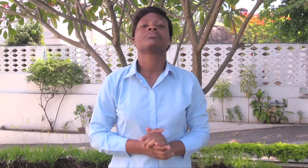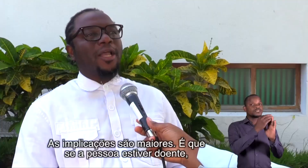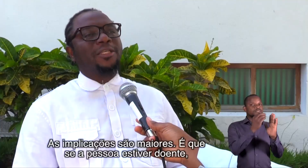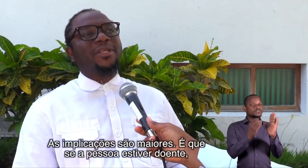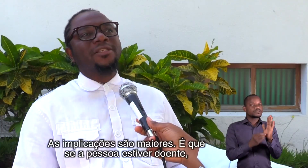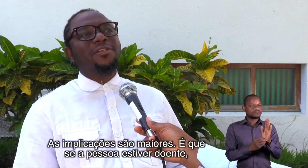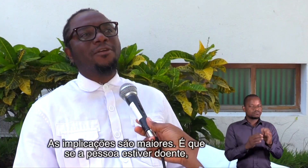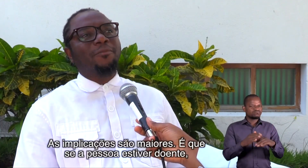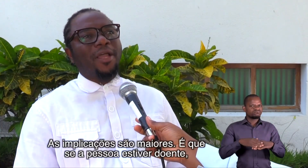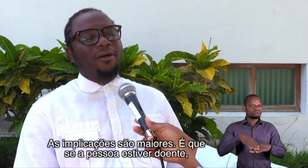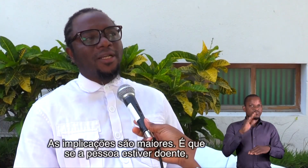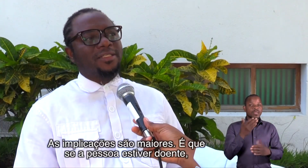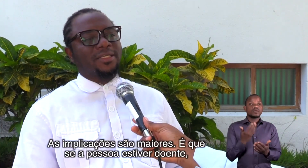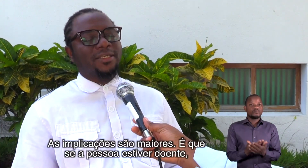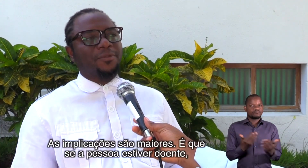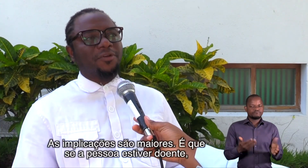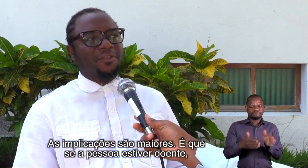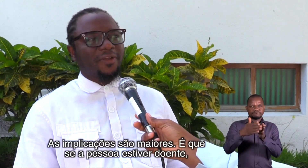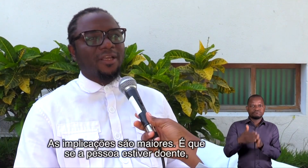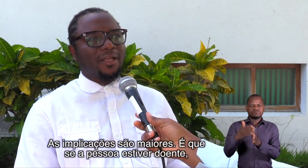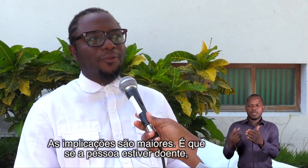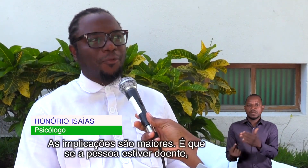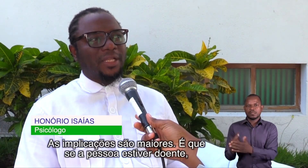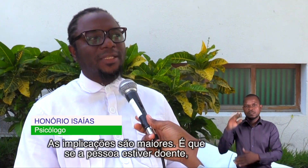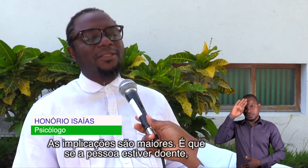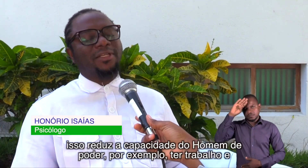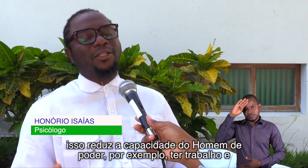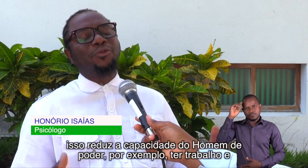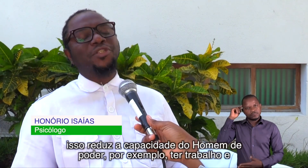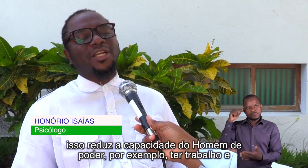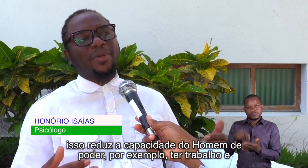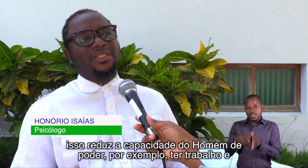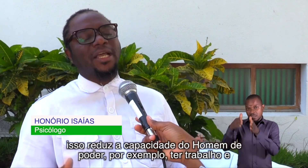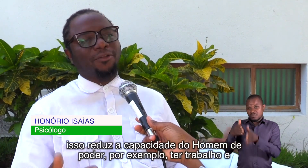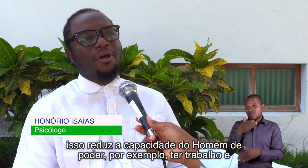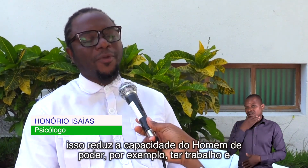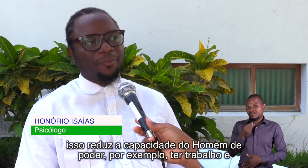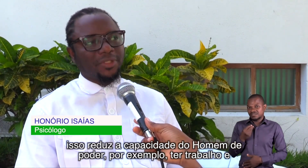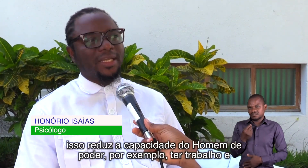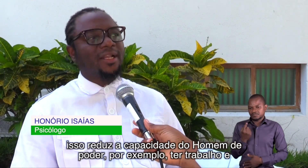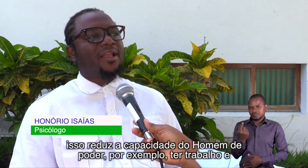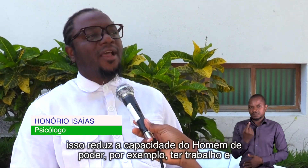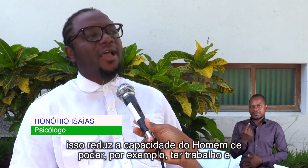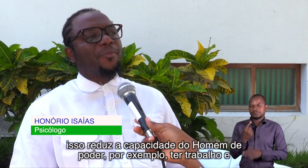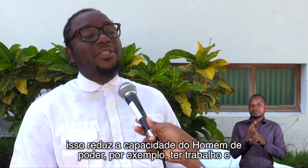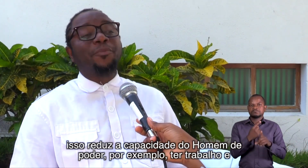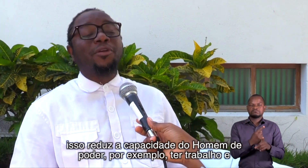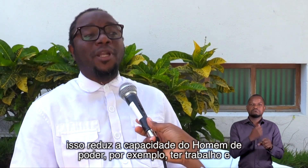As implicações são maiores, é que se a pessoa estiver doente, isso reduz a capacidade do homem de poder, por exemplo, ir ao